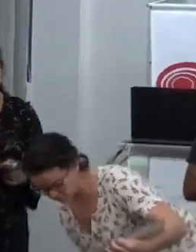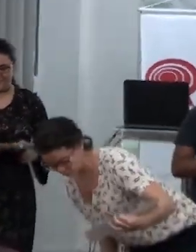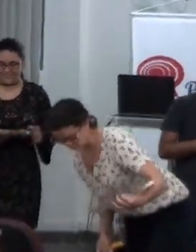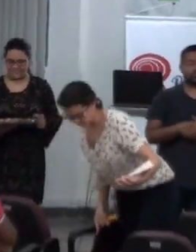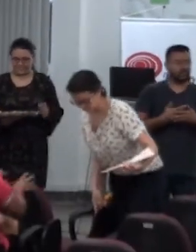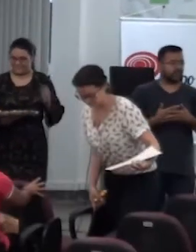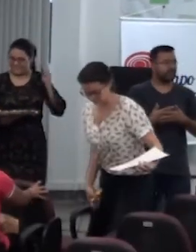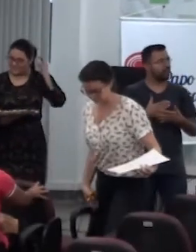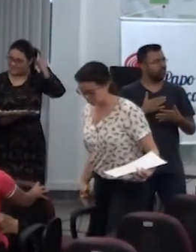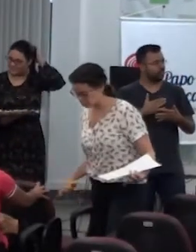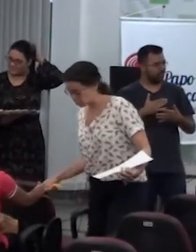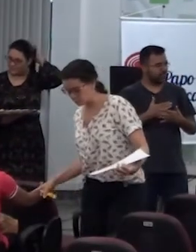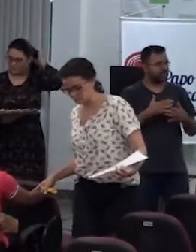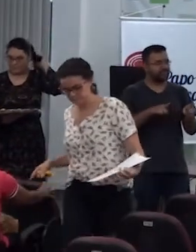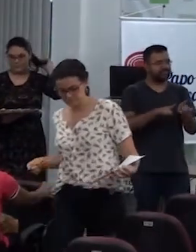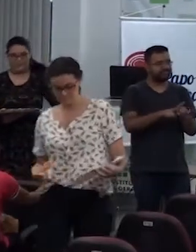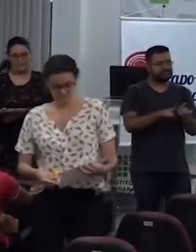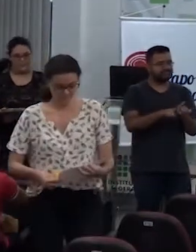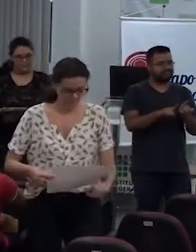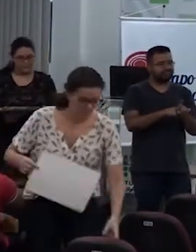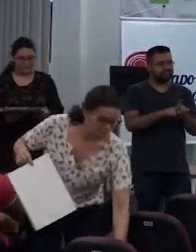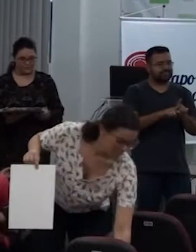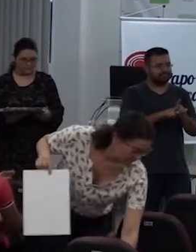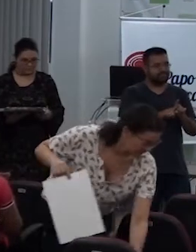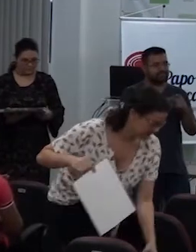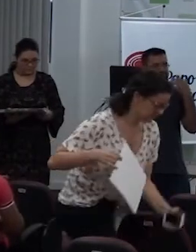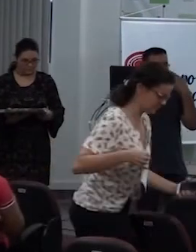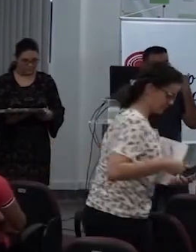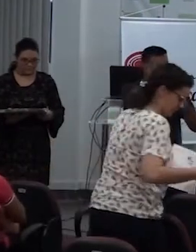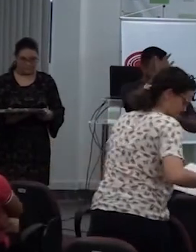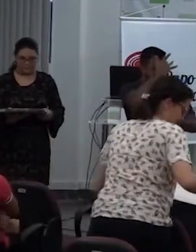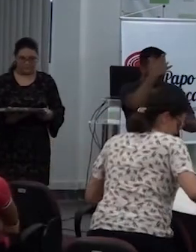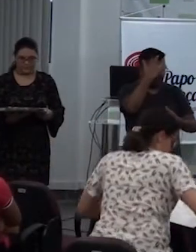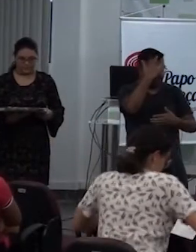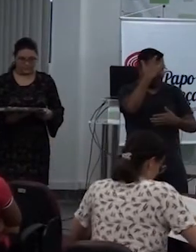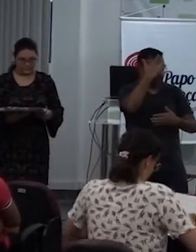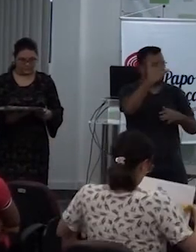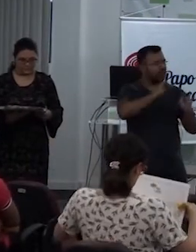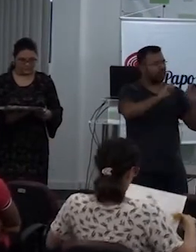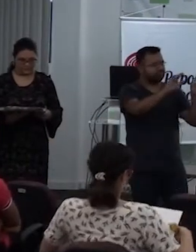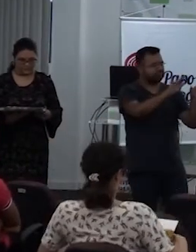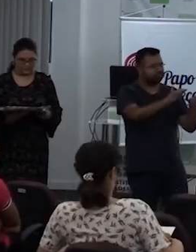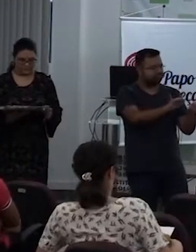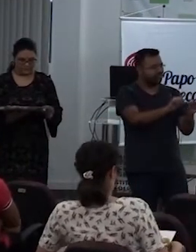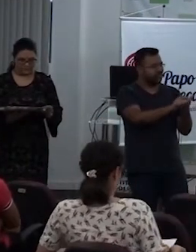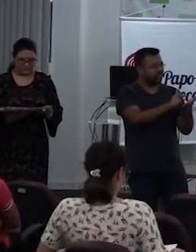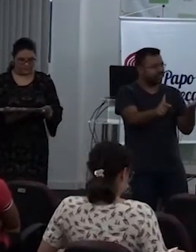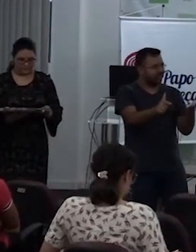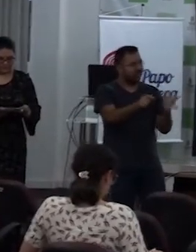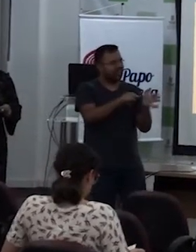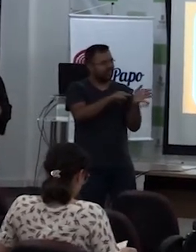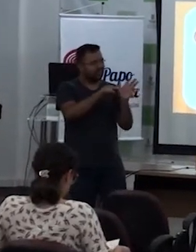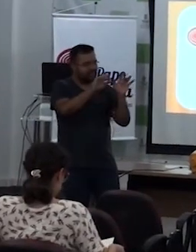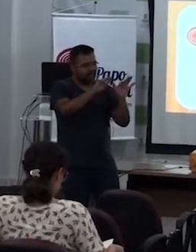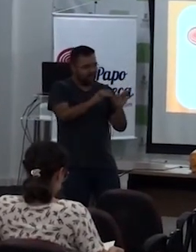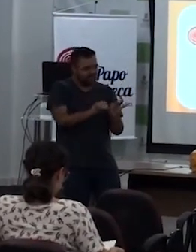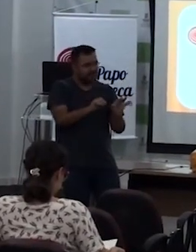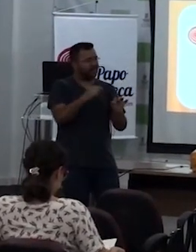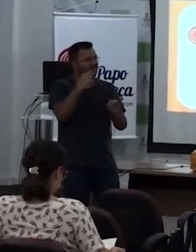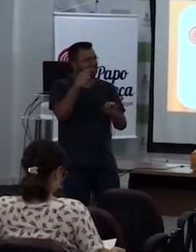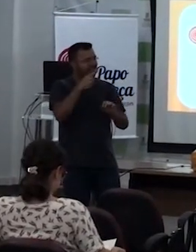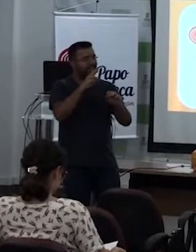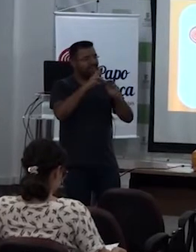Então, nós gostaríamos também de destacar a pessoa que produziu as matérias jornalísticas do Papo Cabeça. A gente vê